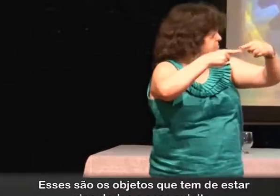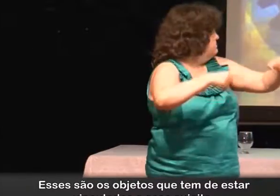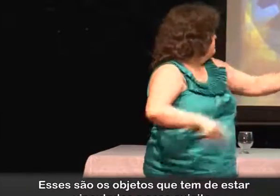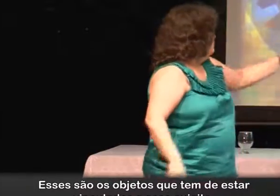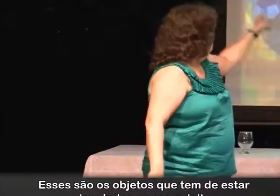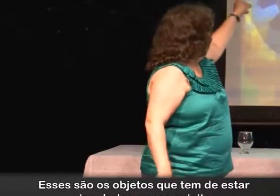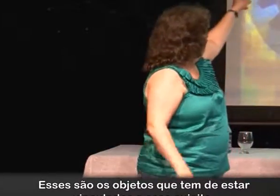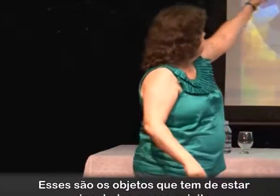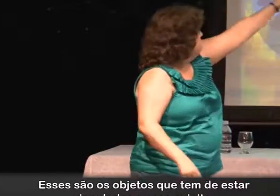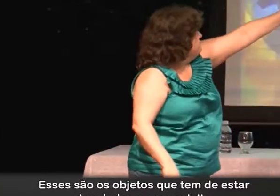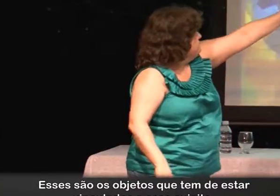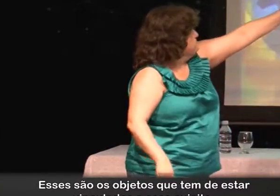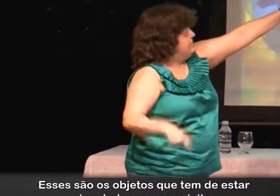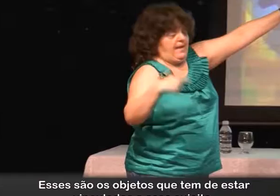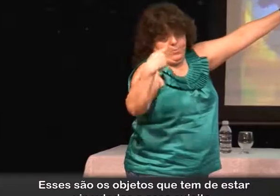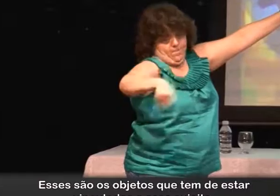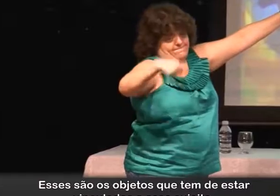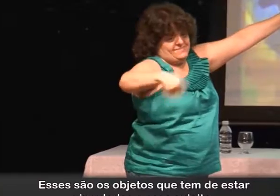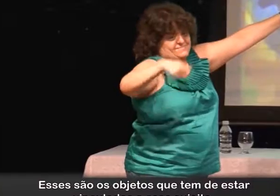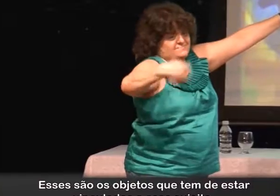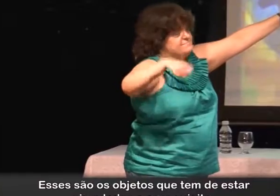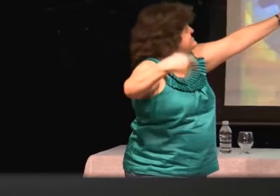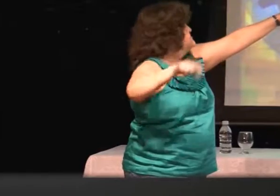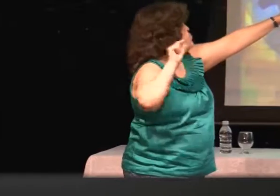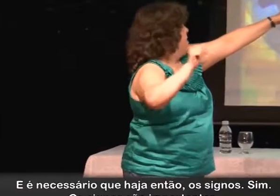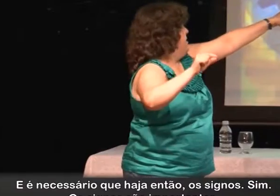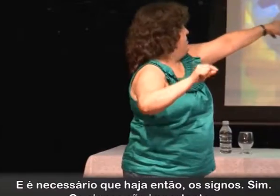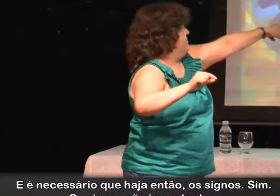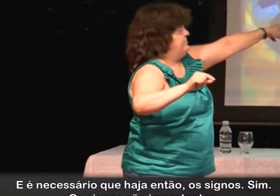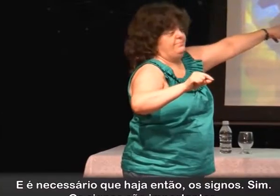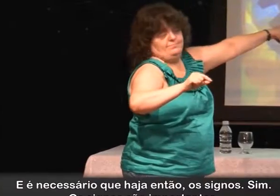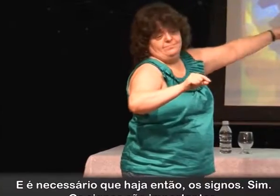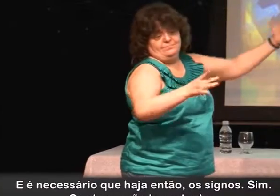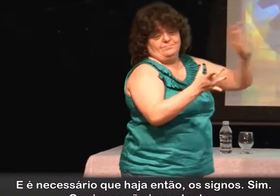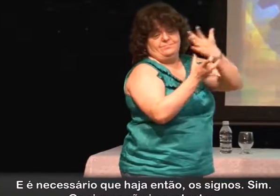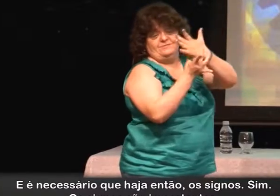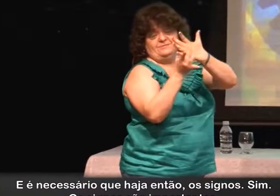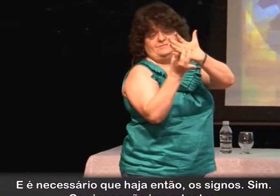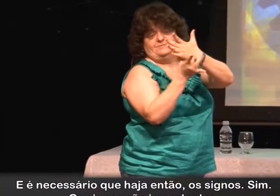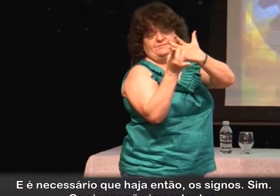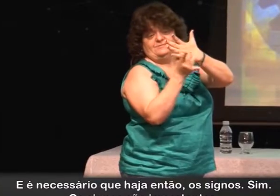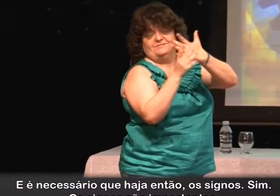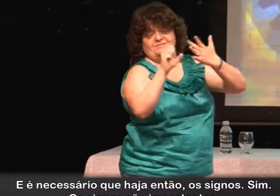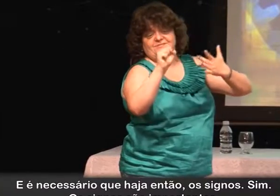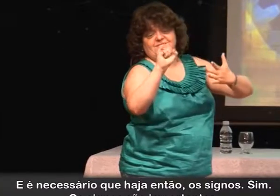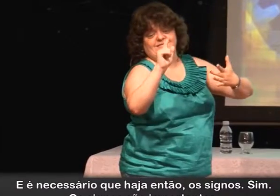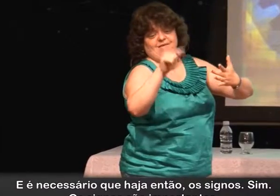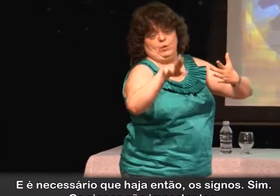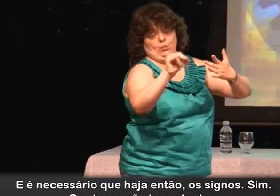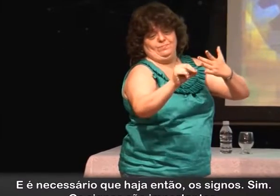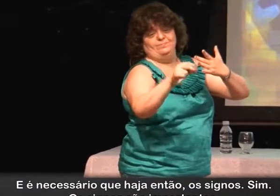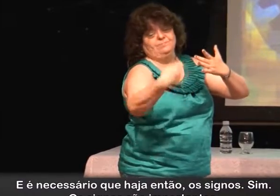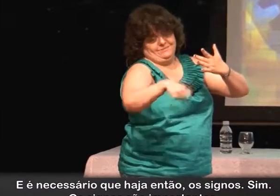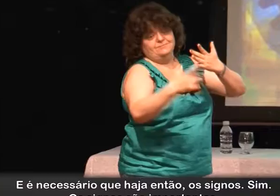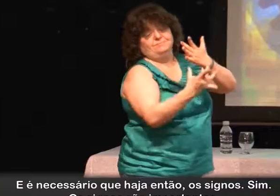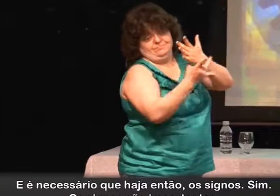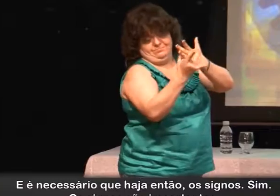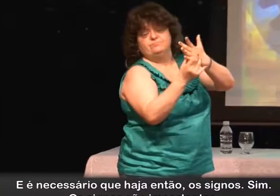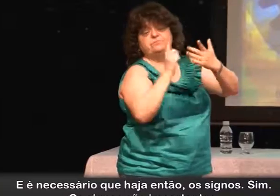objetos que têm que estar vinculados a esse sujeito. E é necessário que haja, então, os signos. Sim, os signos